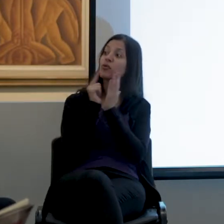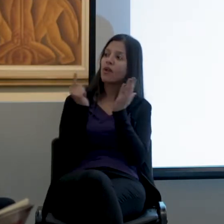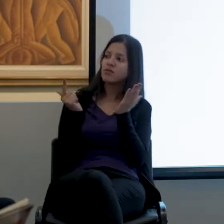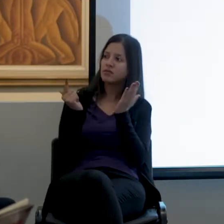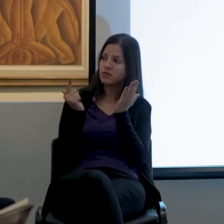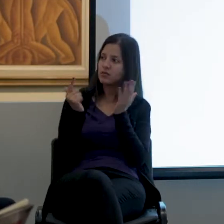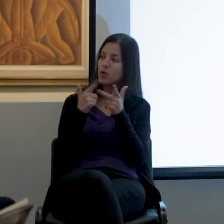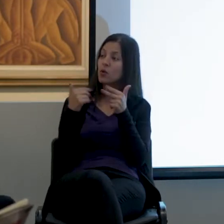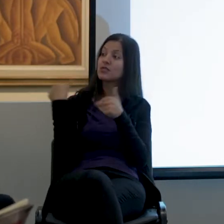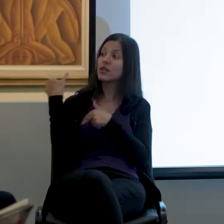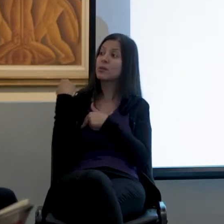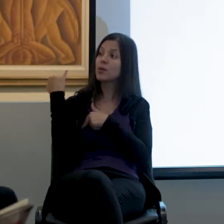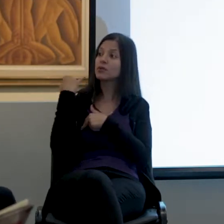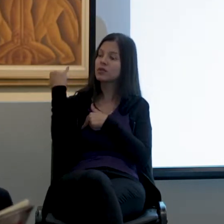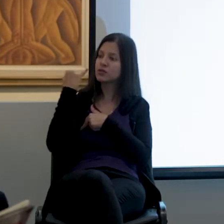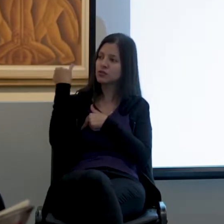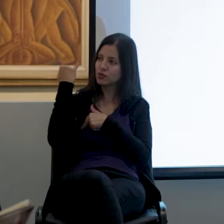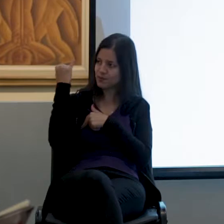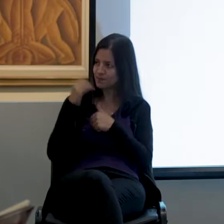coisas importantíssimas.